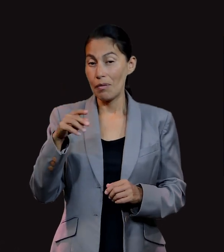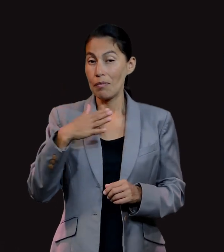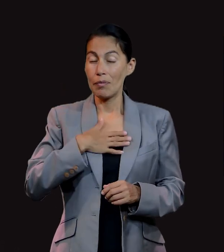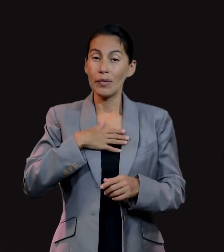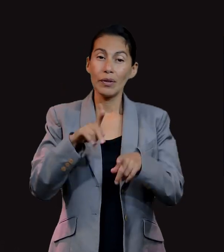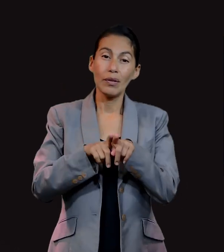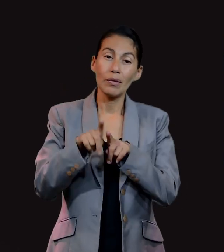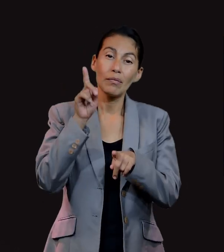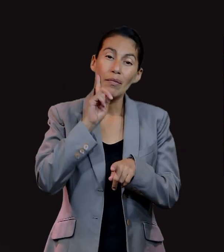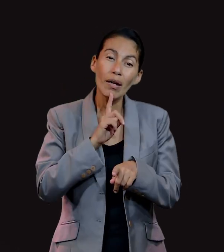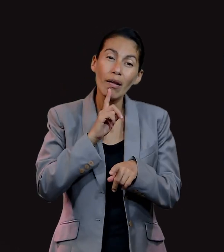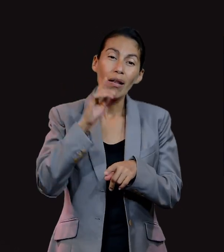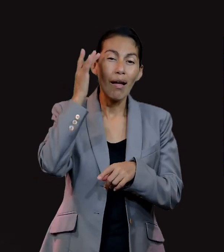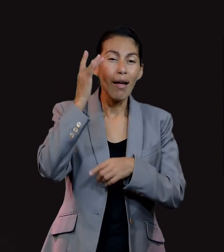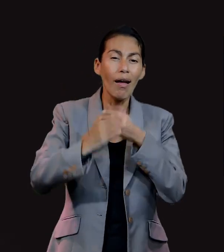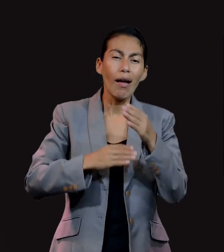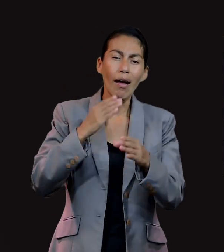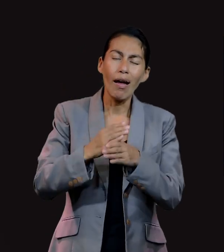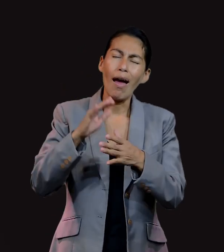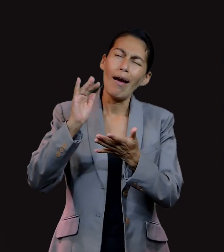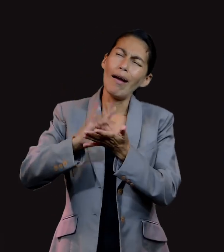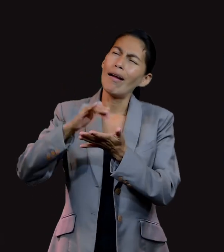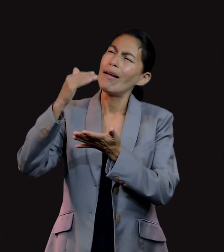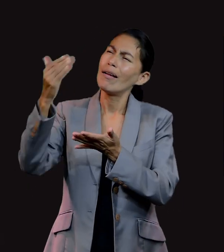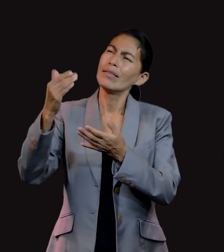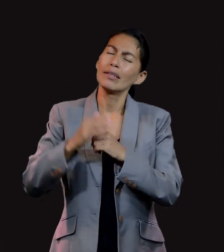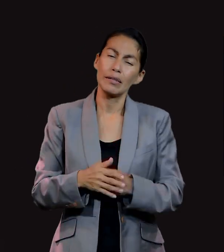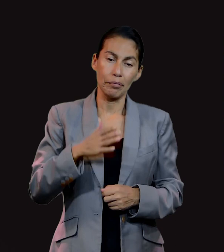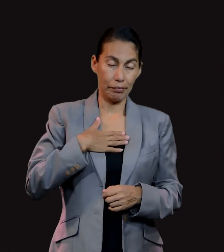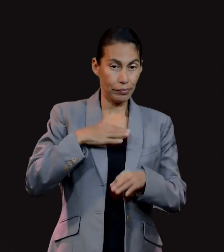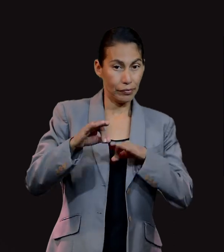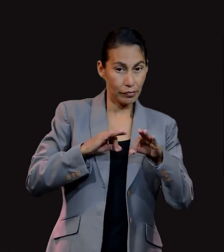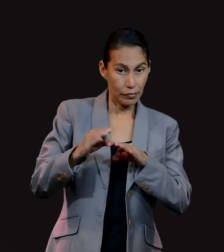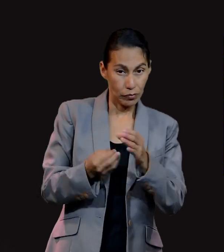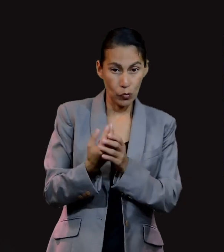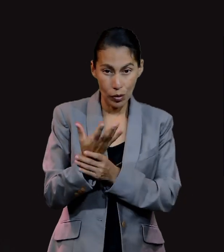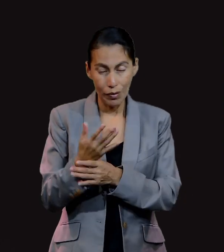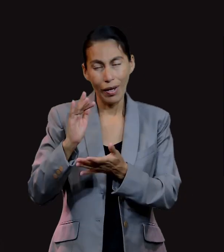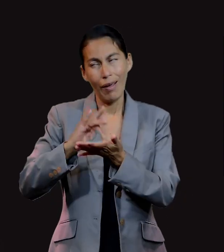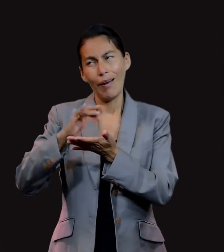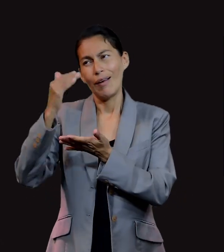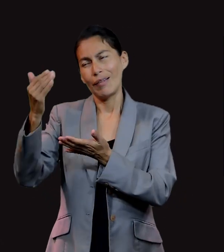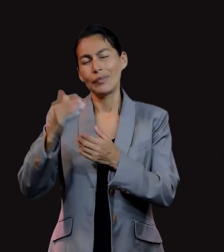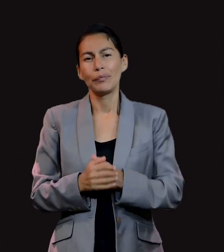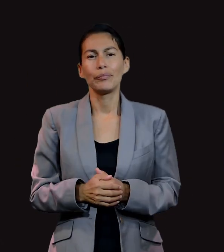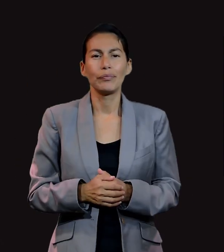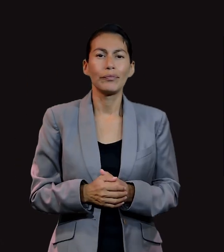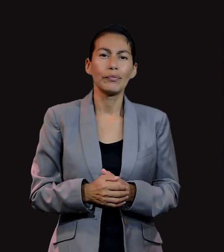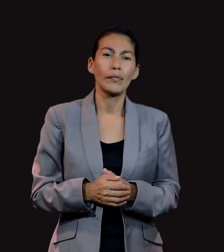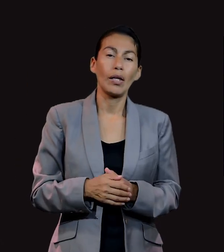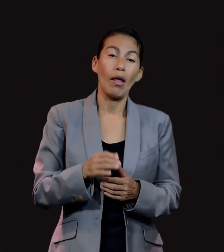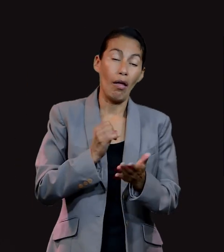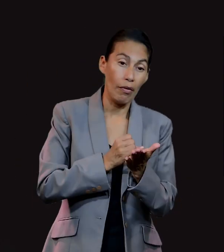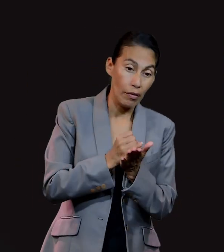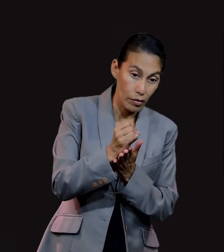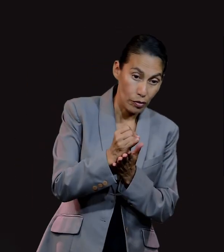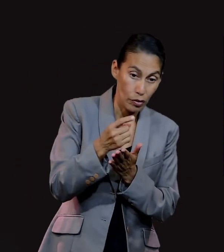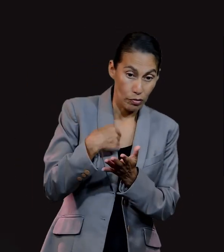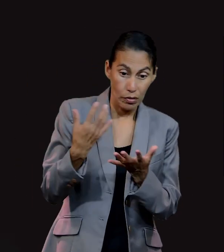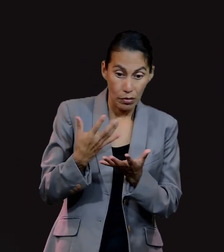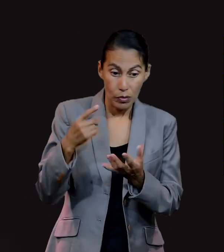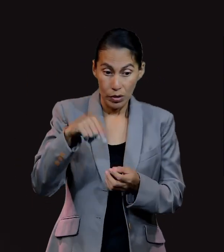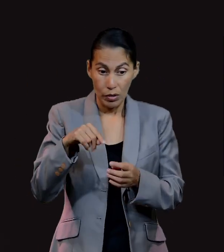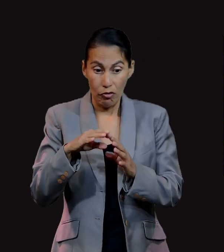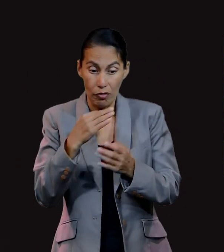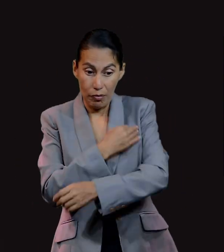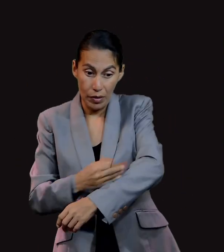darle un año más de vida a mi hermana Y por esta nueva oportunidad laboral que se me presenta Pongo en sus manos las decisiones que